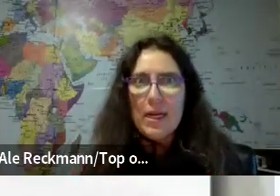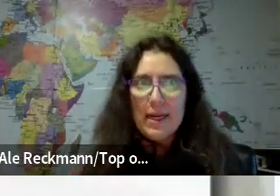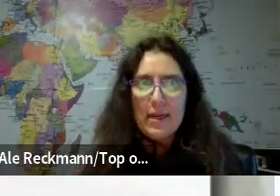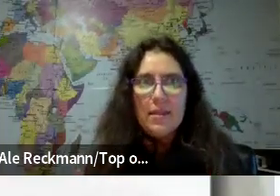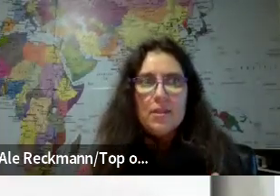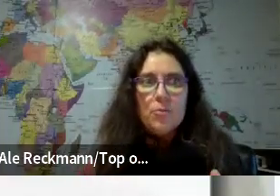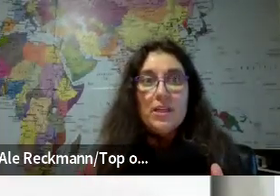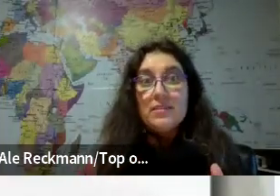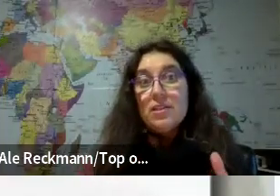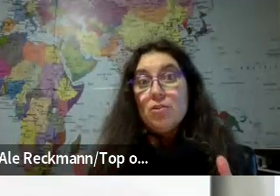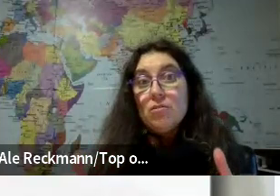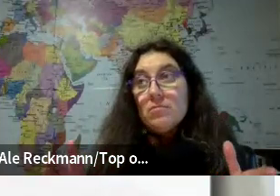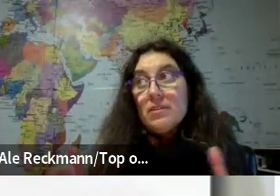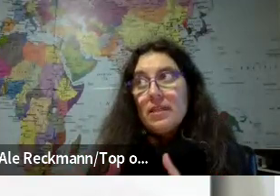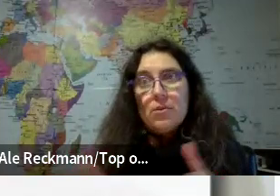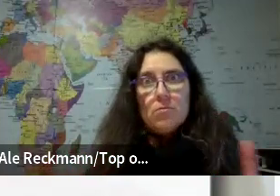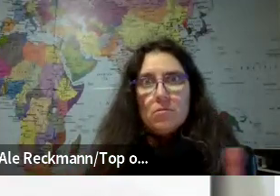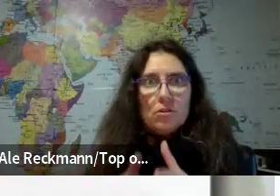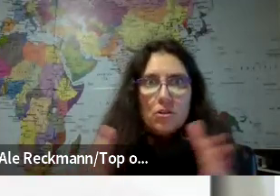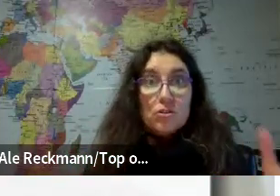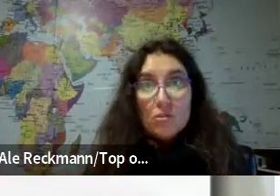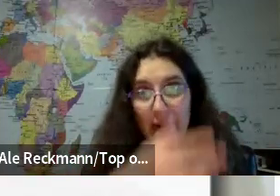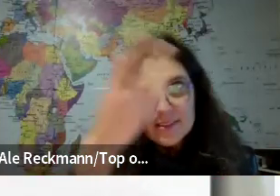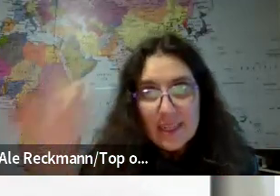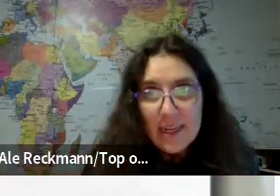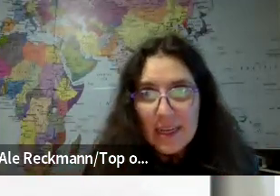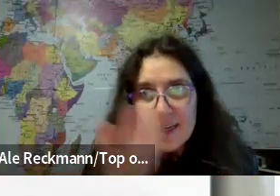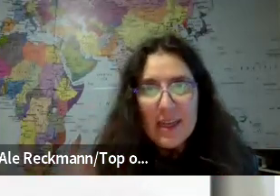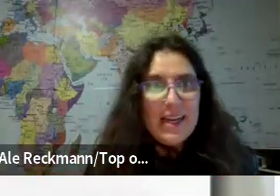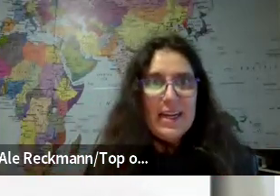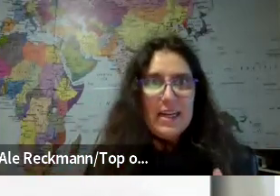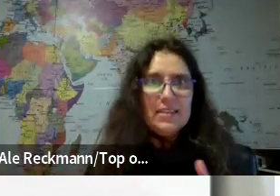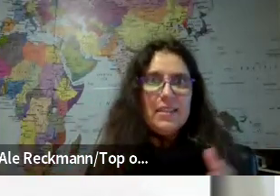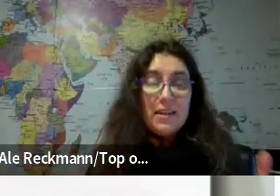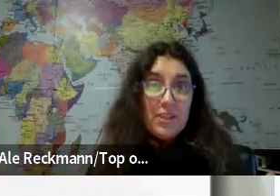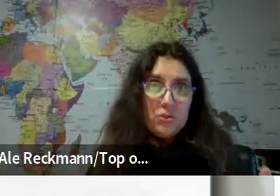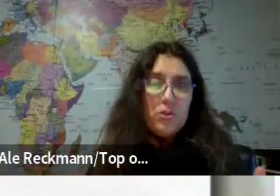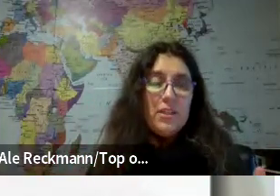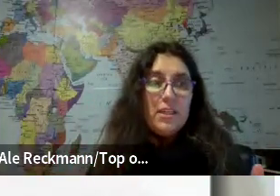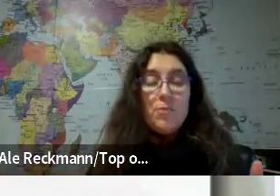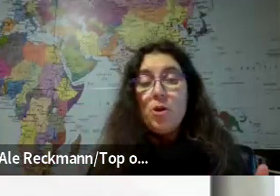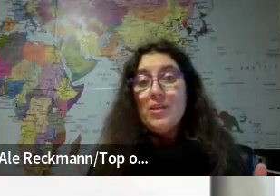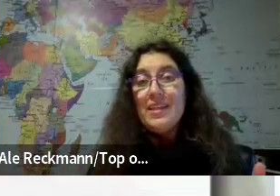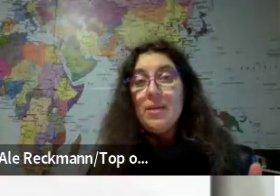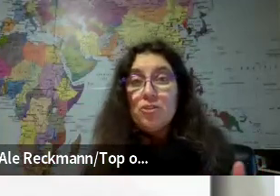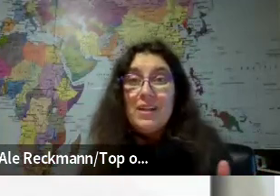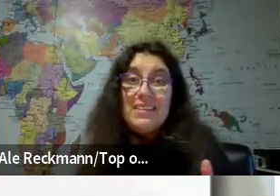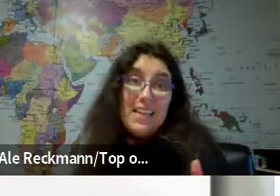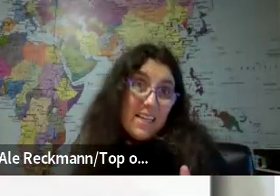tengamos clara, porque si yo deduzco al hacer el análisis, reviso y me doy cuenta que la persona